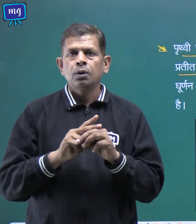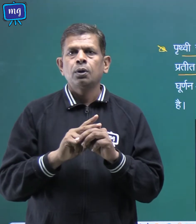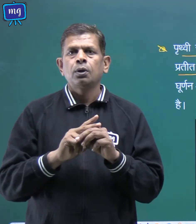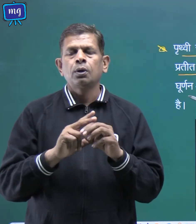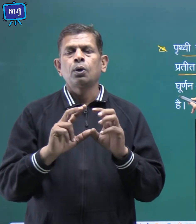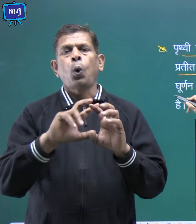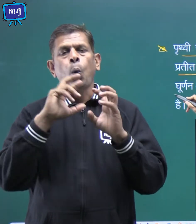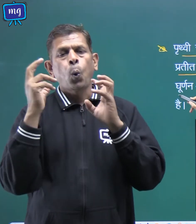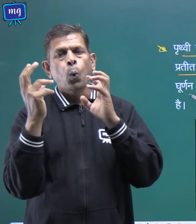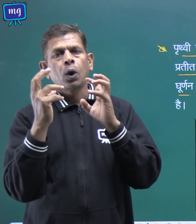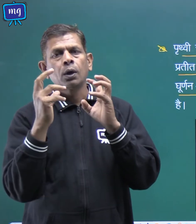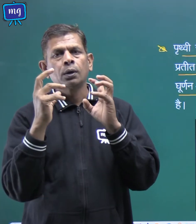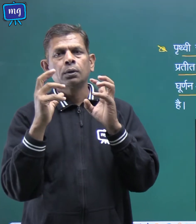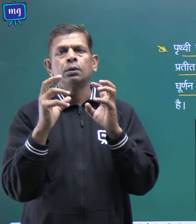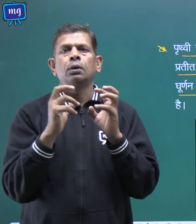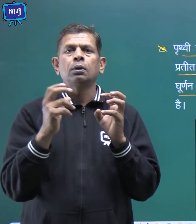घूर्णन अक्ष की